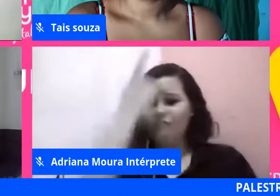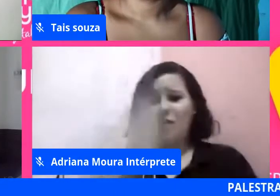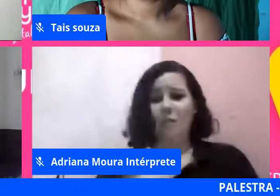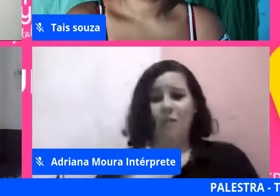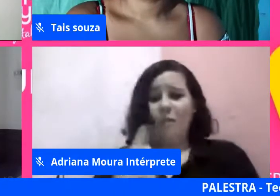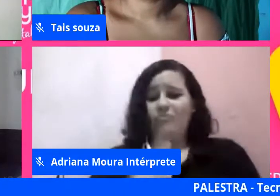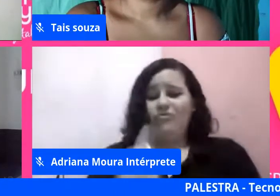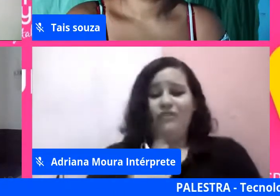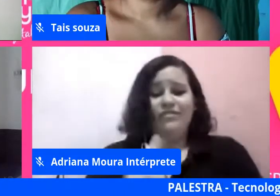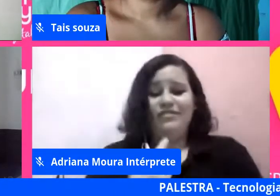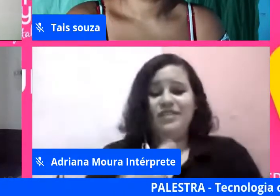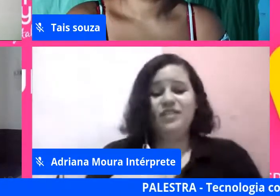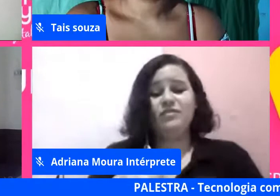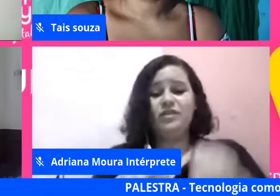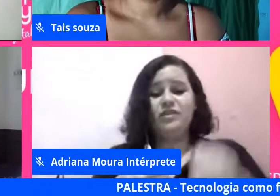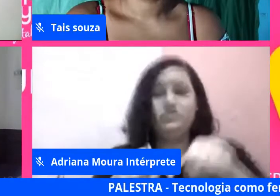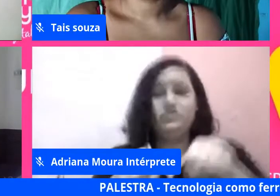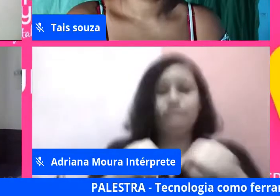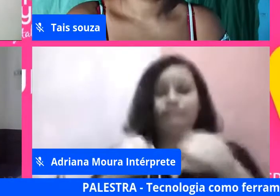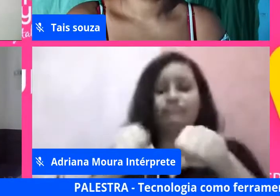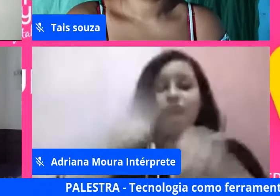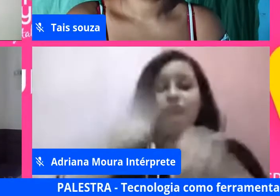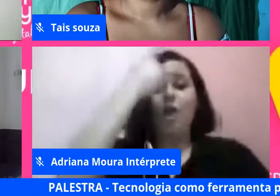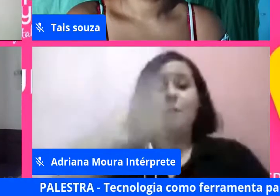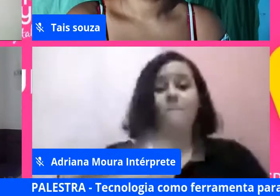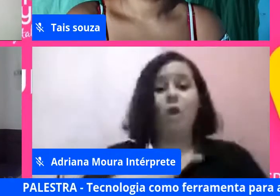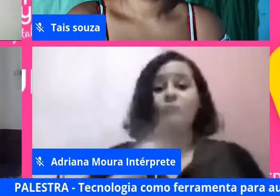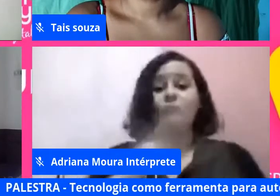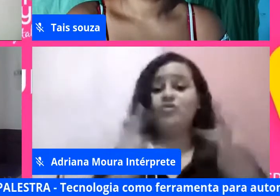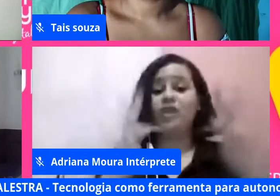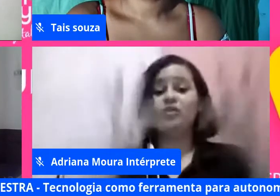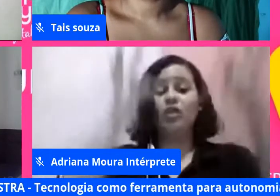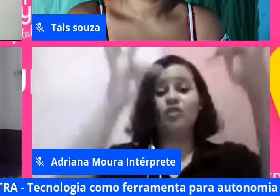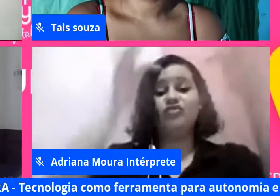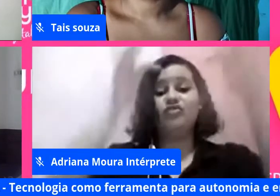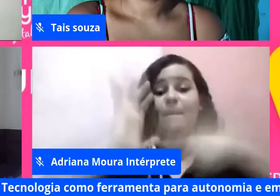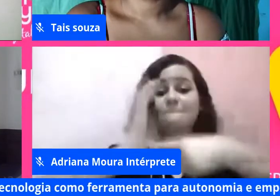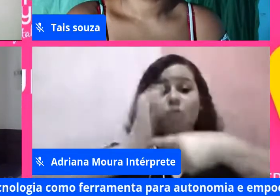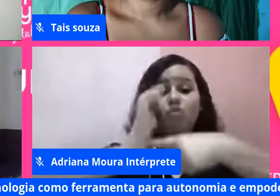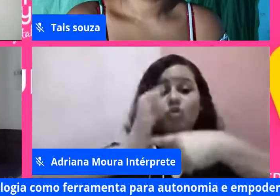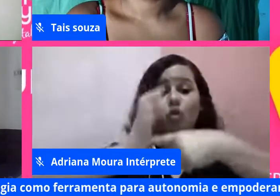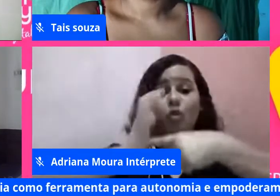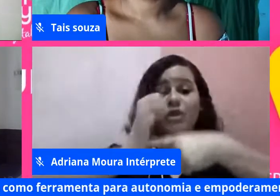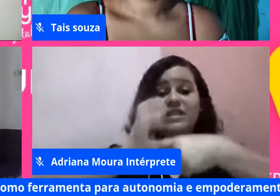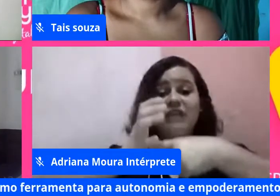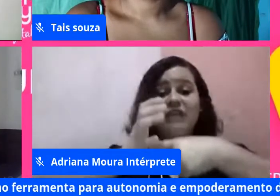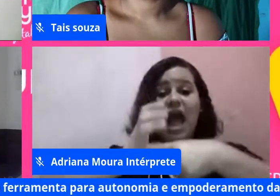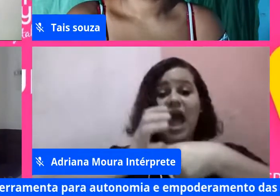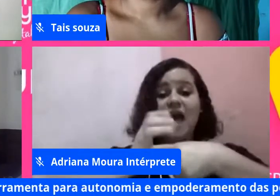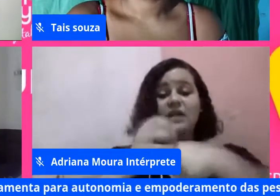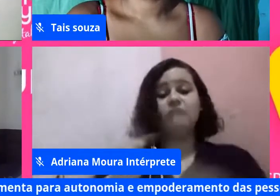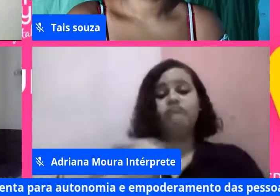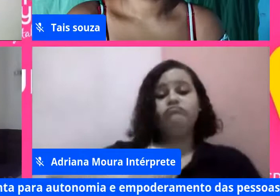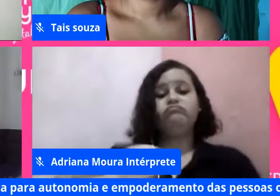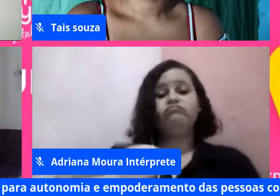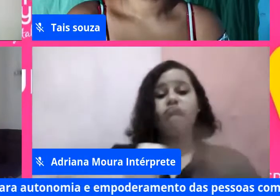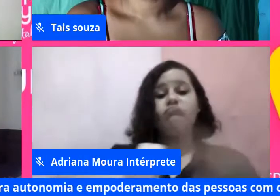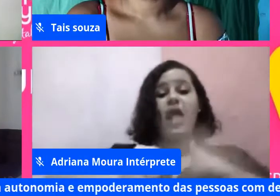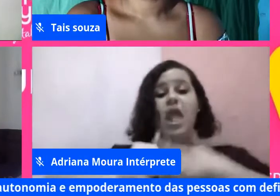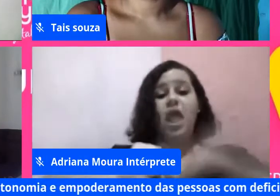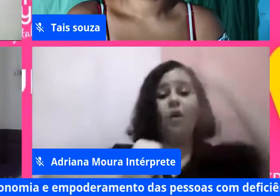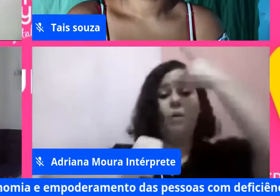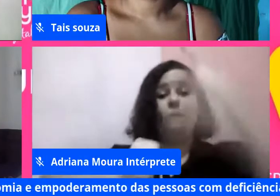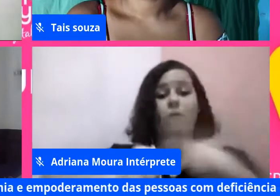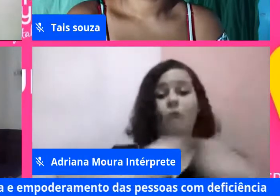rodas que a tecnologia construiu, né, e que, né, se não tiver nenhuma barreira física na minha frente, isso